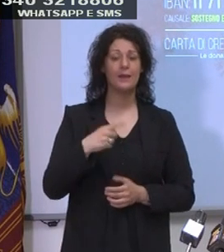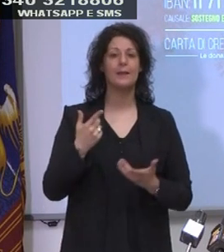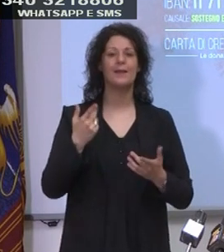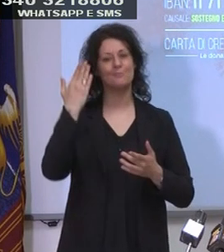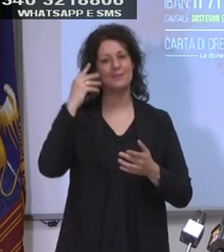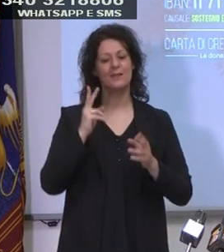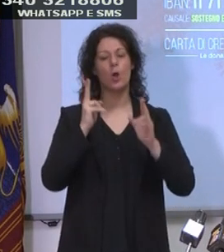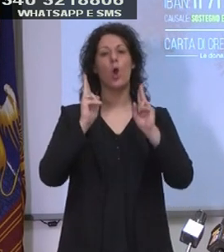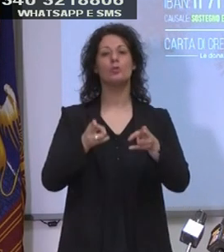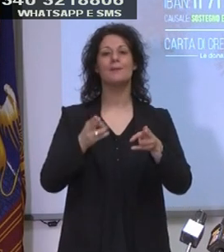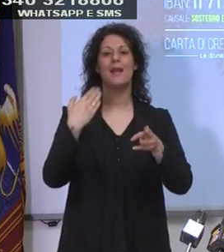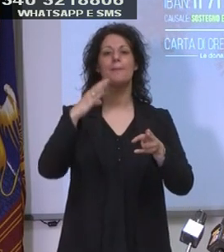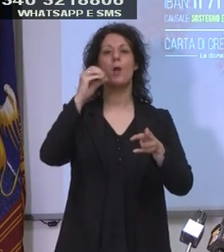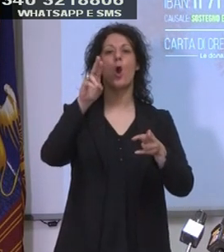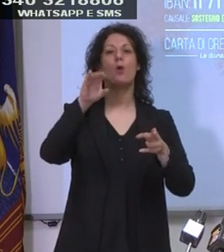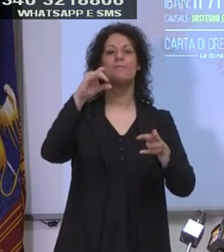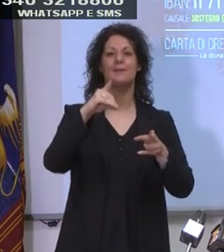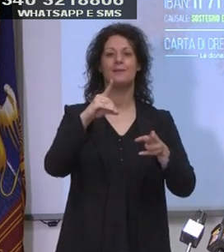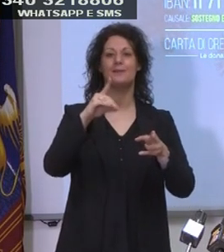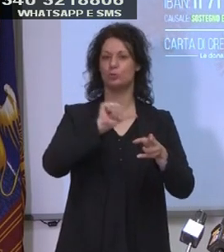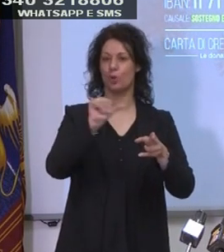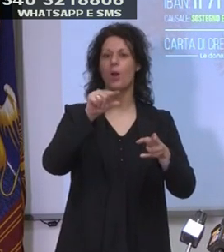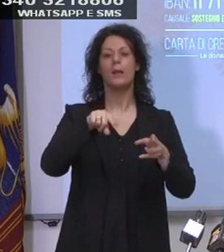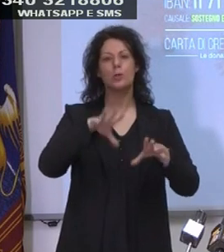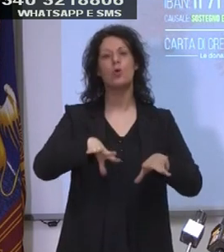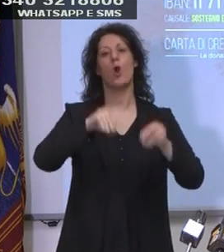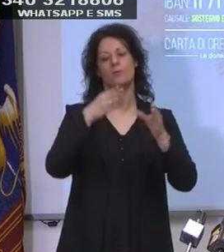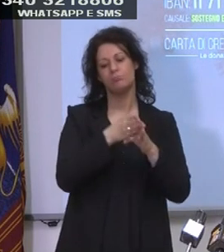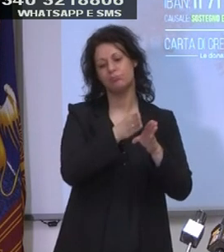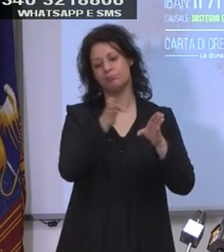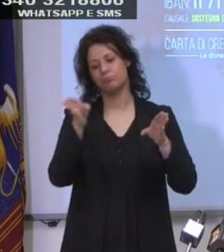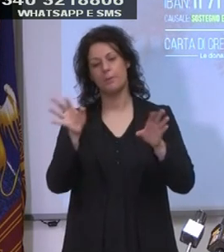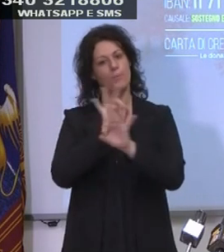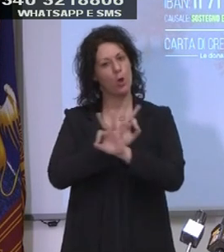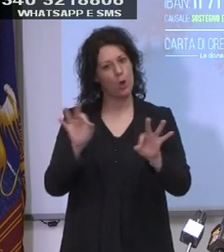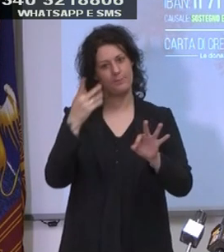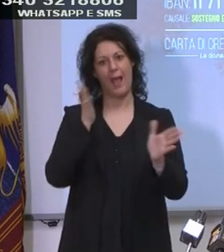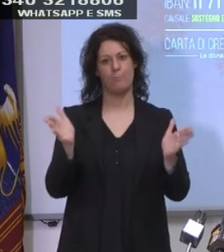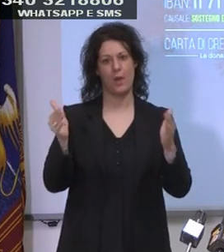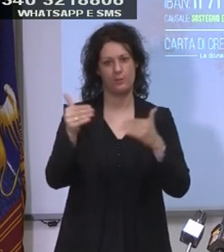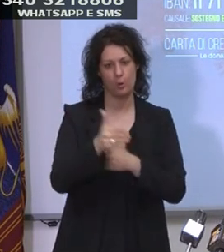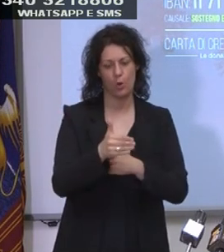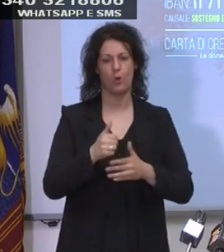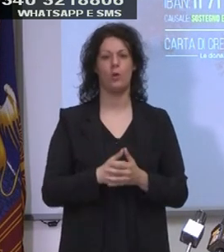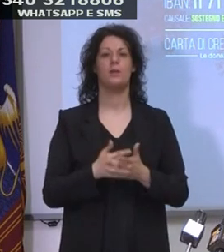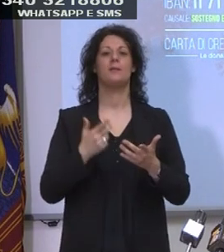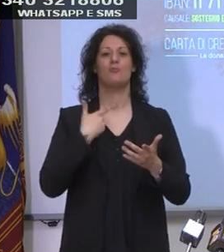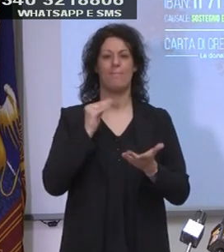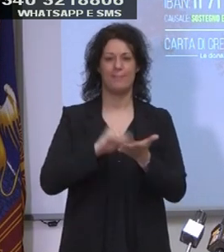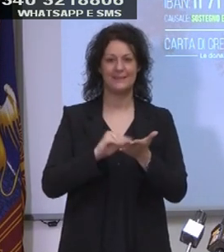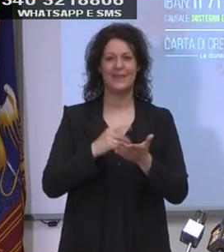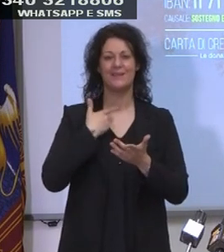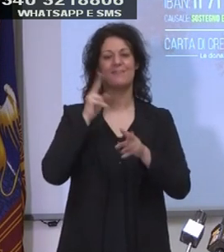hospital. Alcuni sono già entrati con la rete del pronto soccorso emergenza urgenza, gli ambulatori sono rientrati anche lì, quindi con le